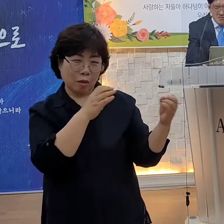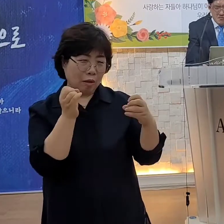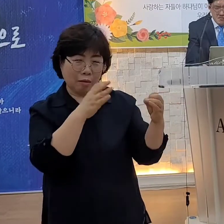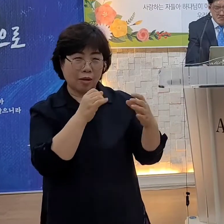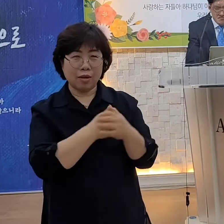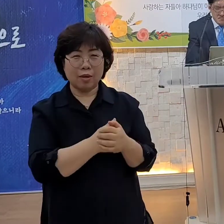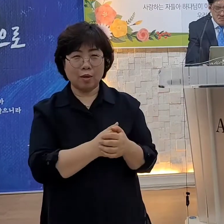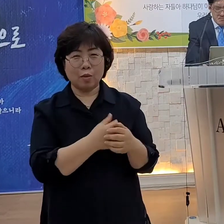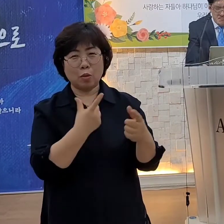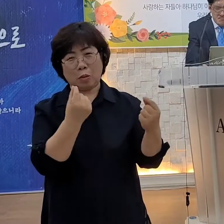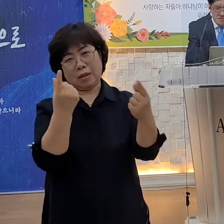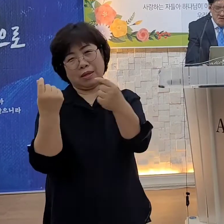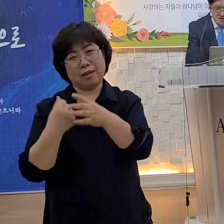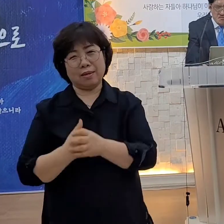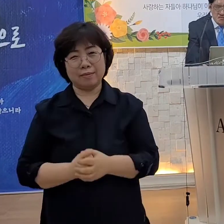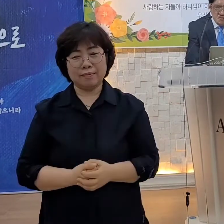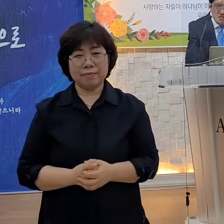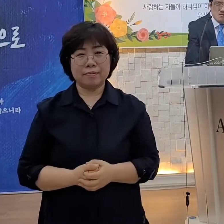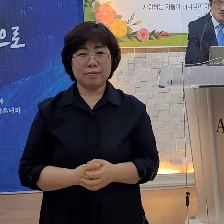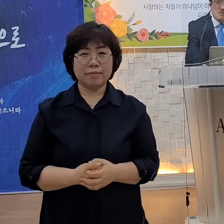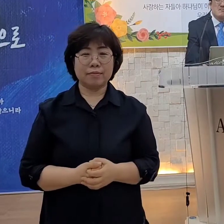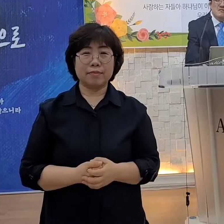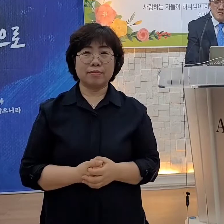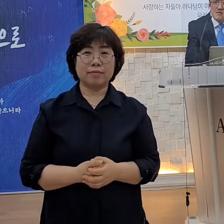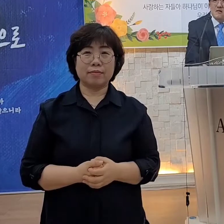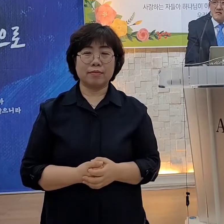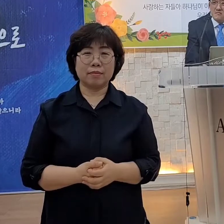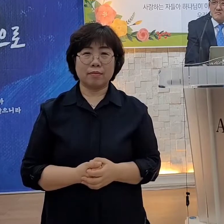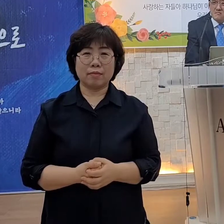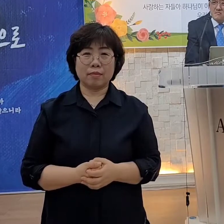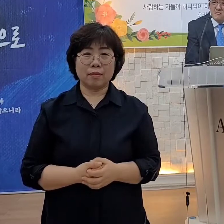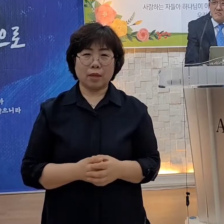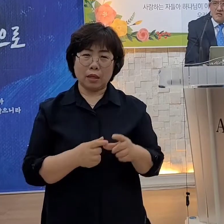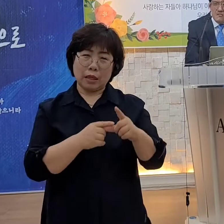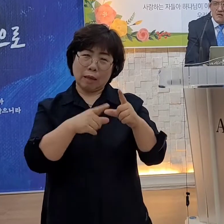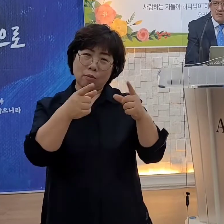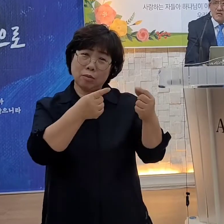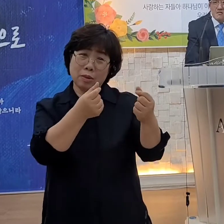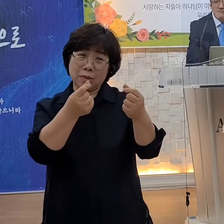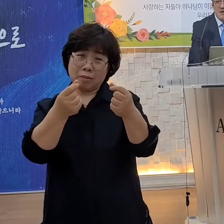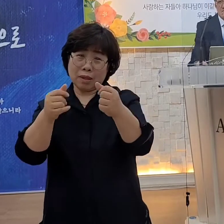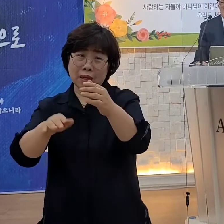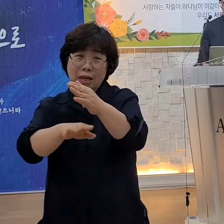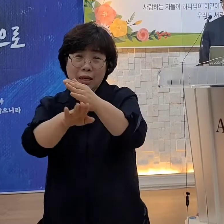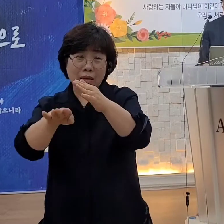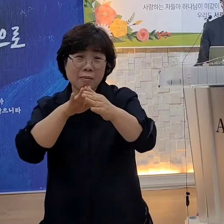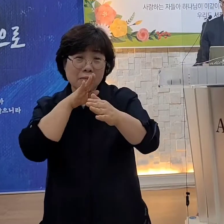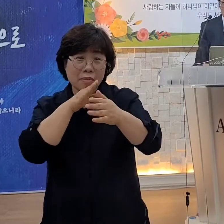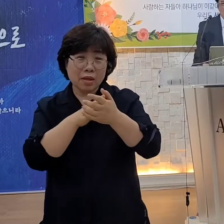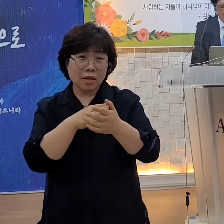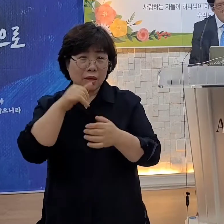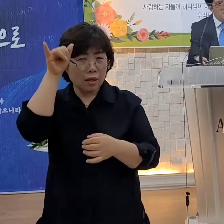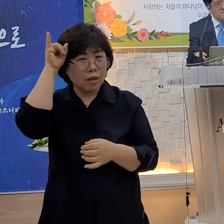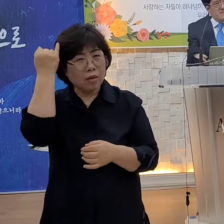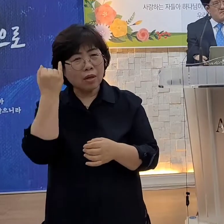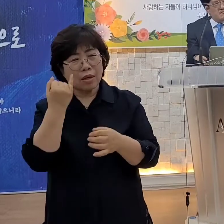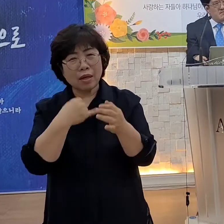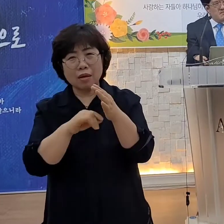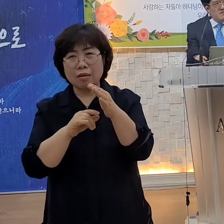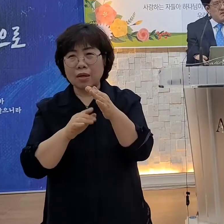살아간다는 것입니다. 여러분 이러면서 살잖아요. 맨날 막 사춘기 애들 막 집에